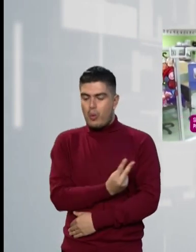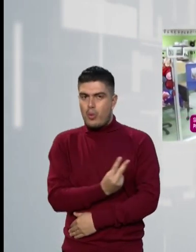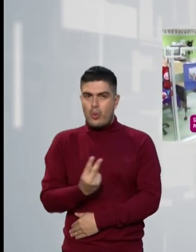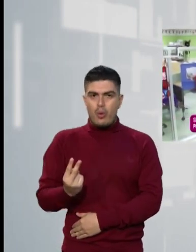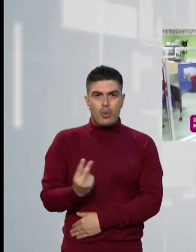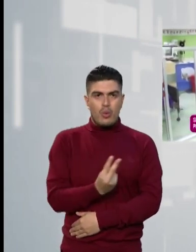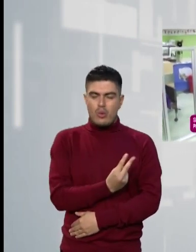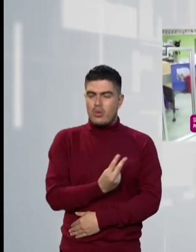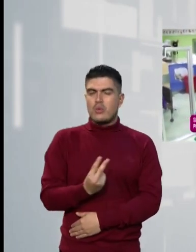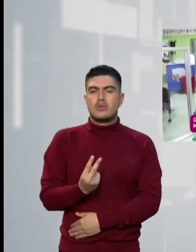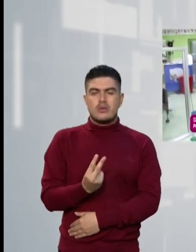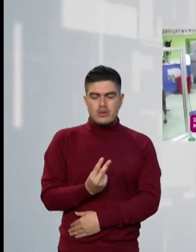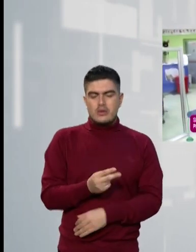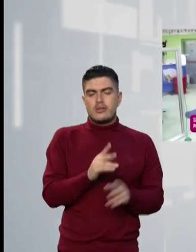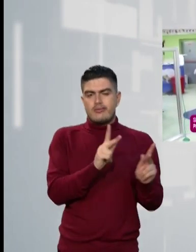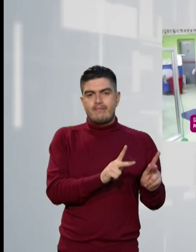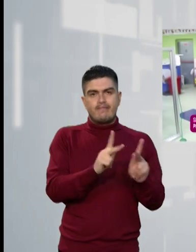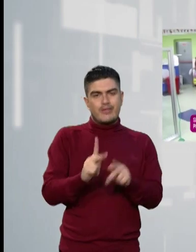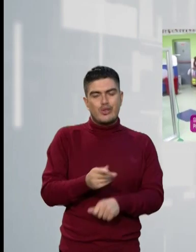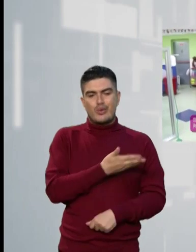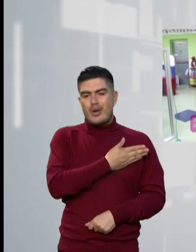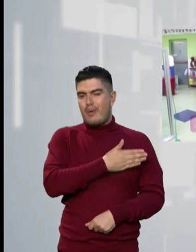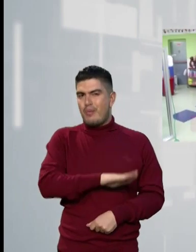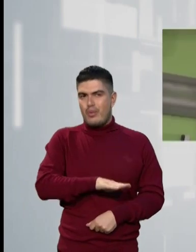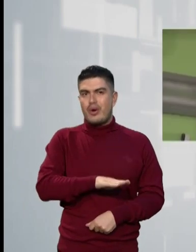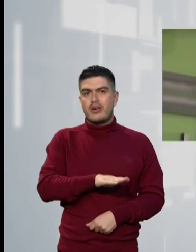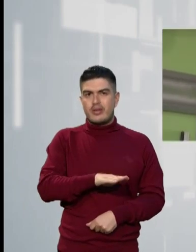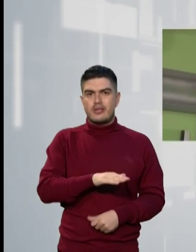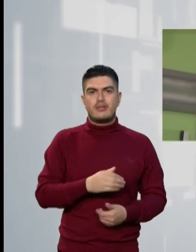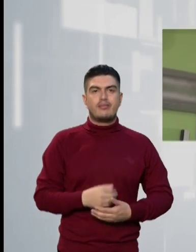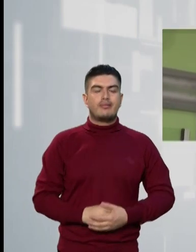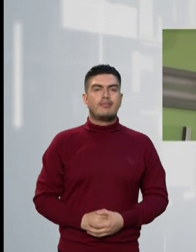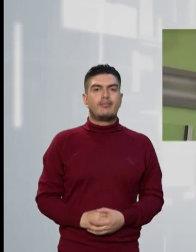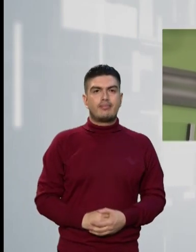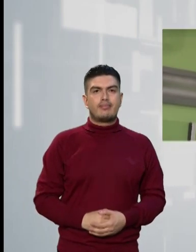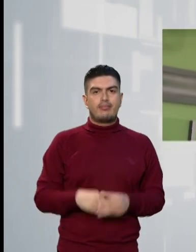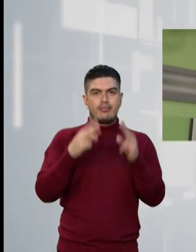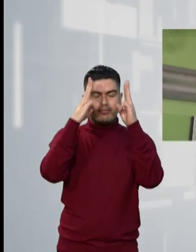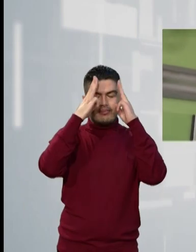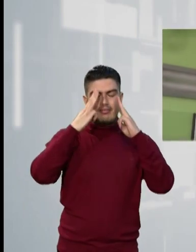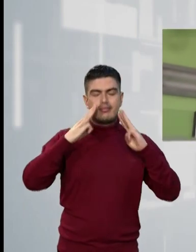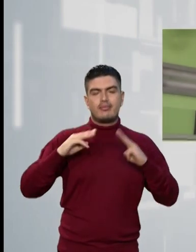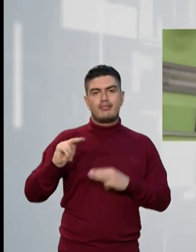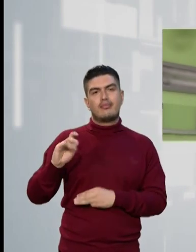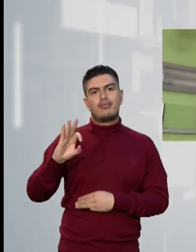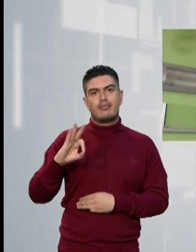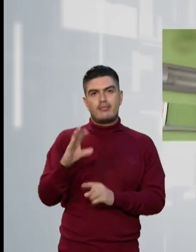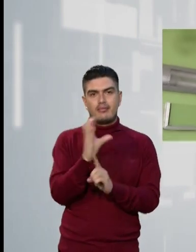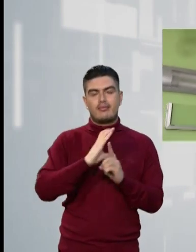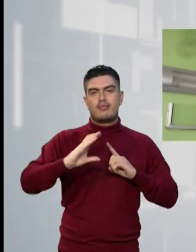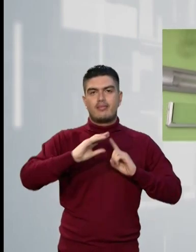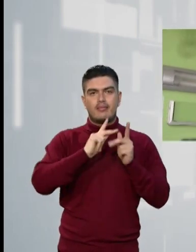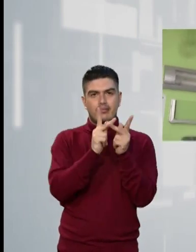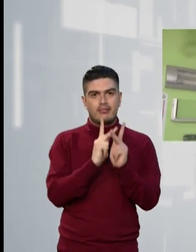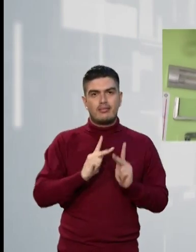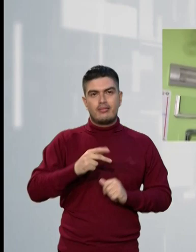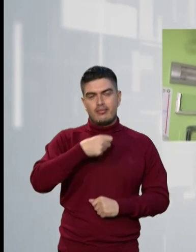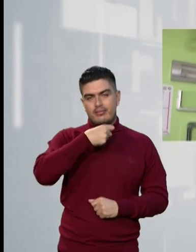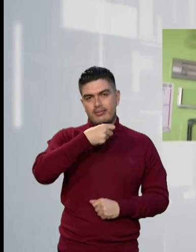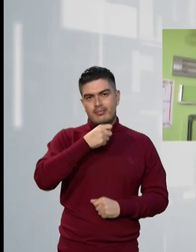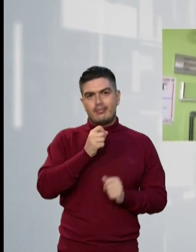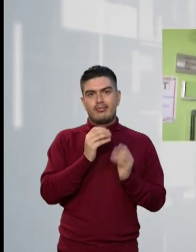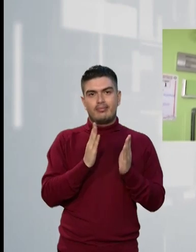regiones que registran más casos de esta patología desde Suyapa medios y notif fides le invitamos a fomentar una cultura de